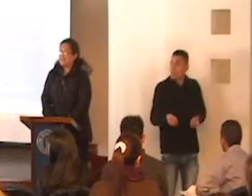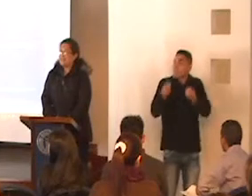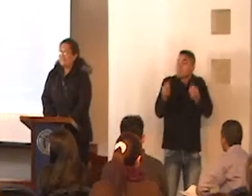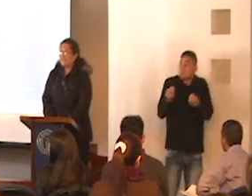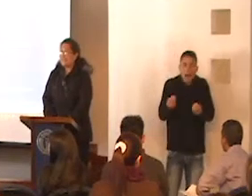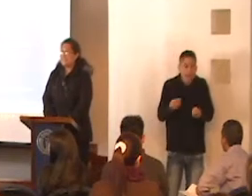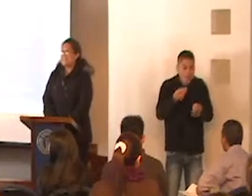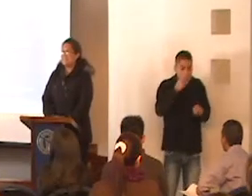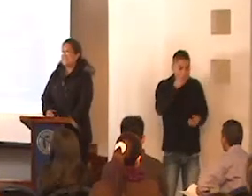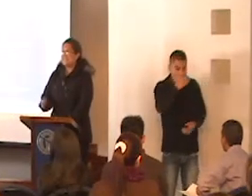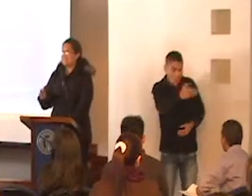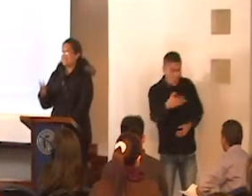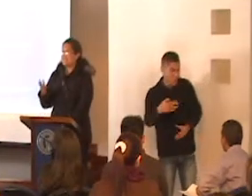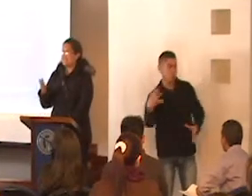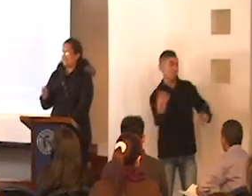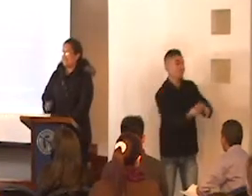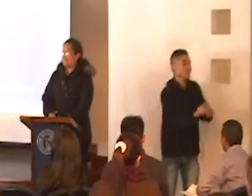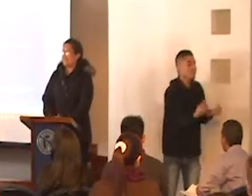ya. Exactamente,